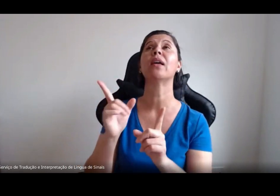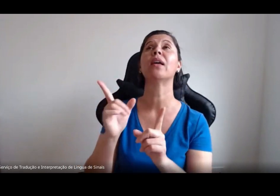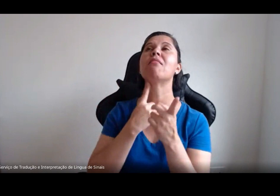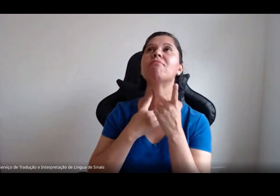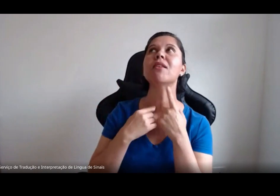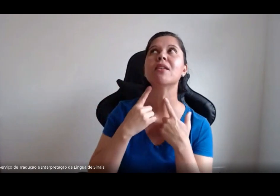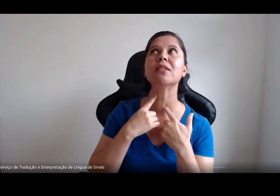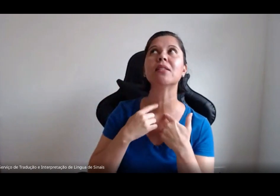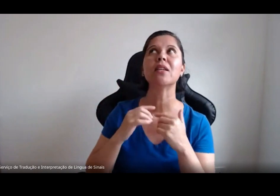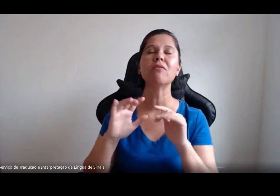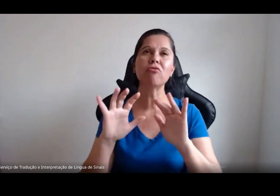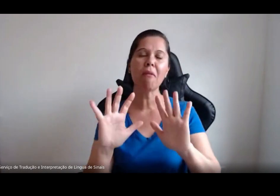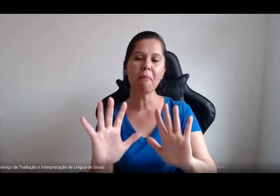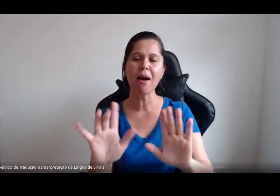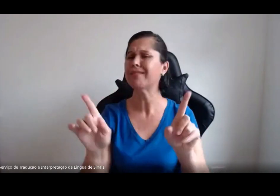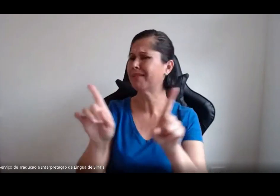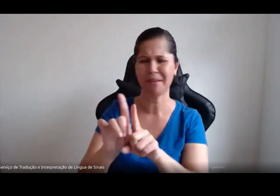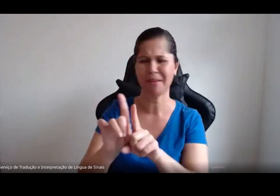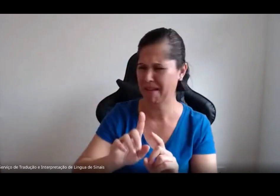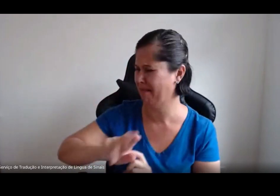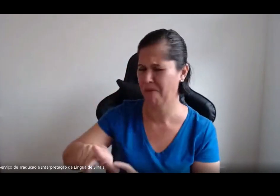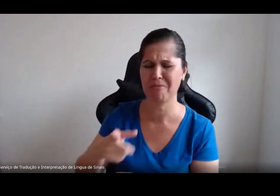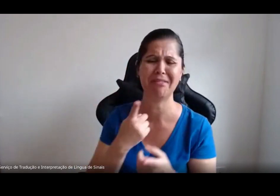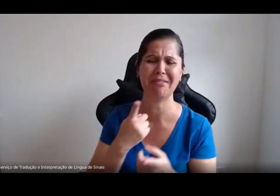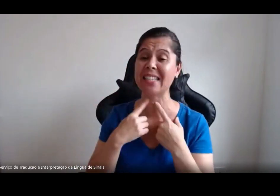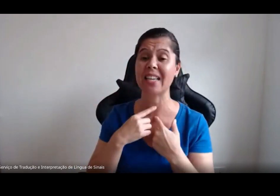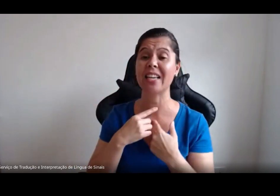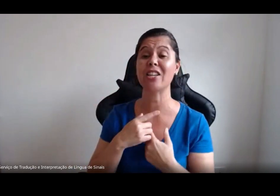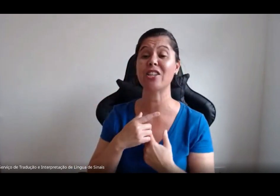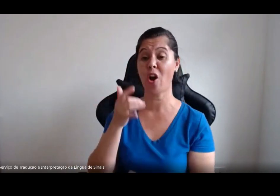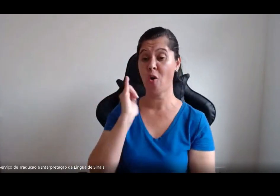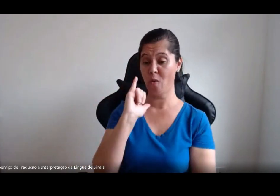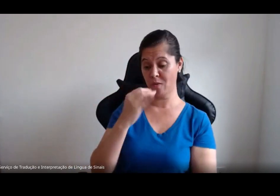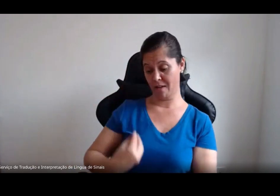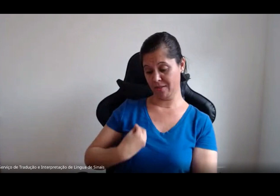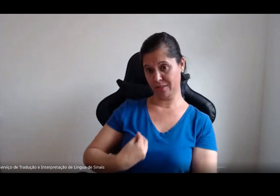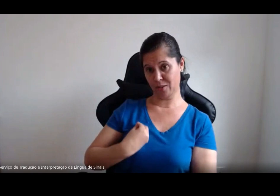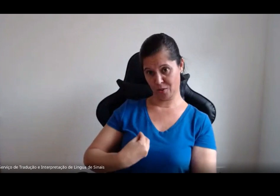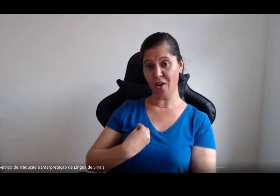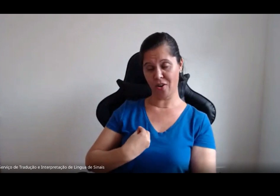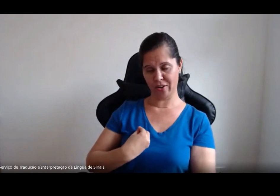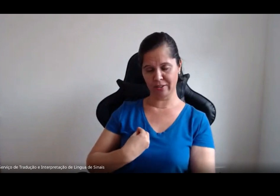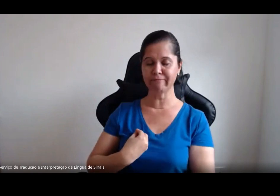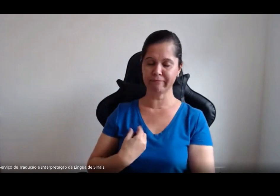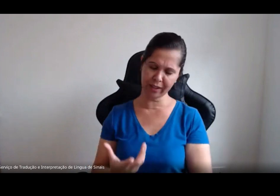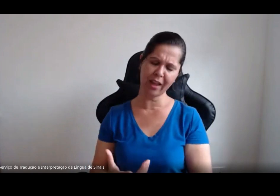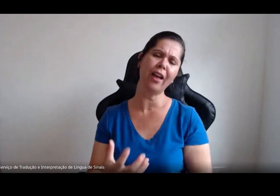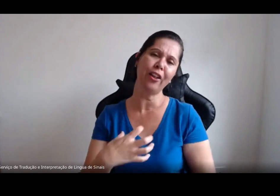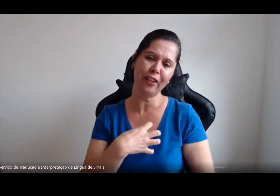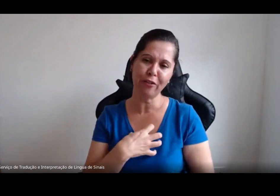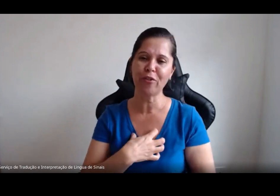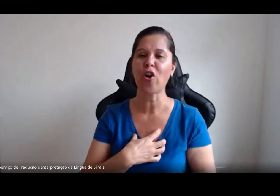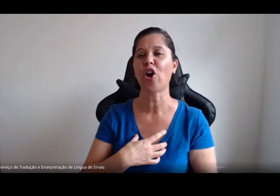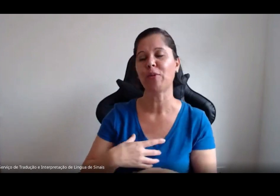ele deseja, mas ao mesmo tempo não deseja falar de si, pelo menos do modo como fazem